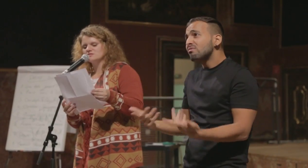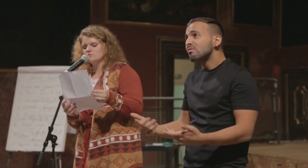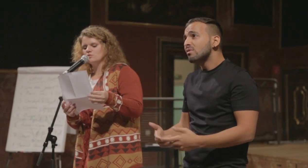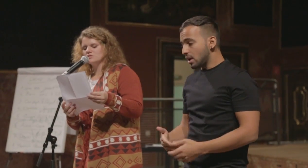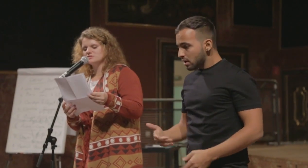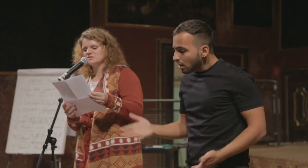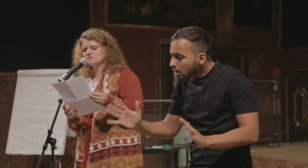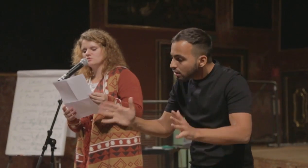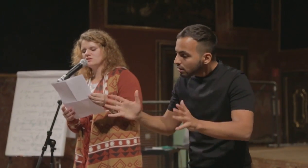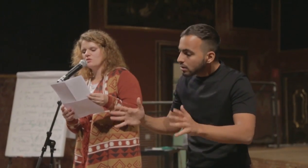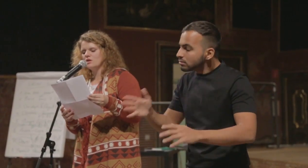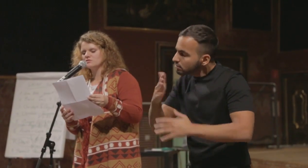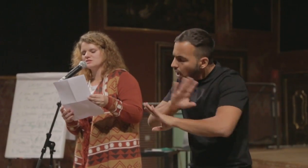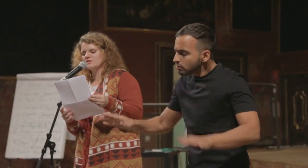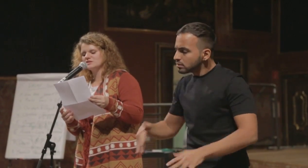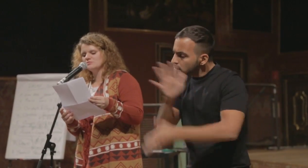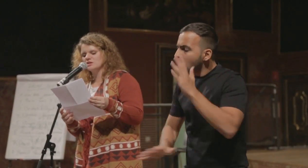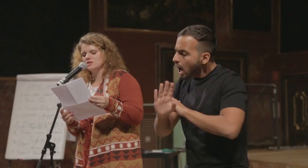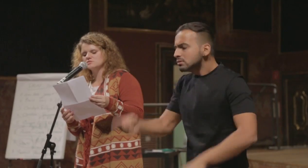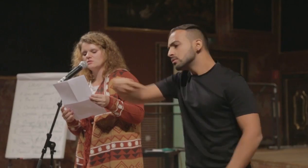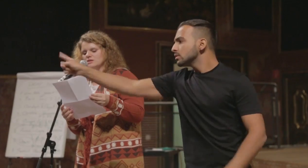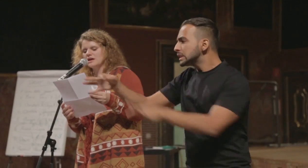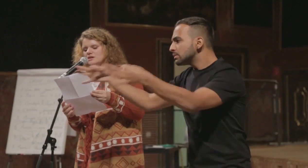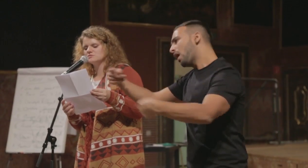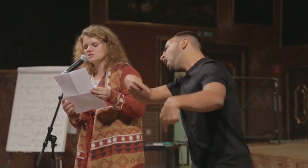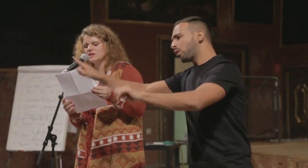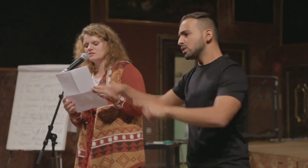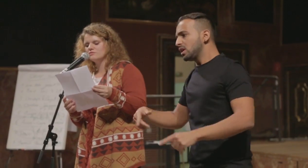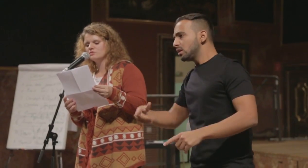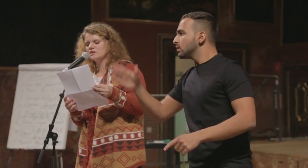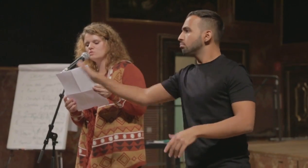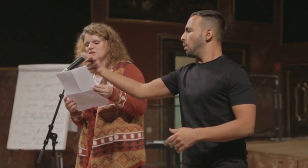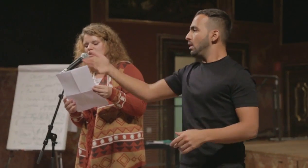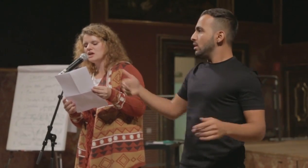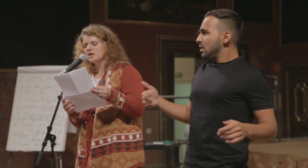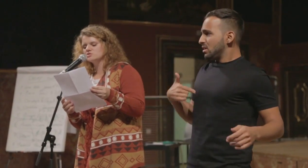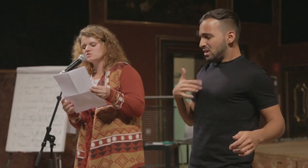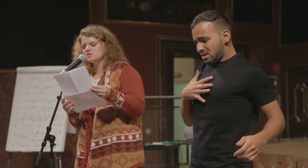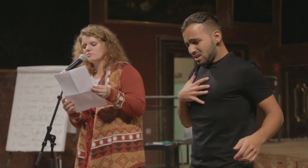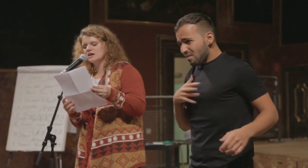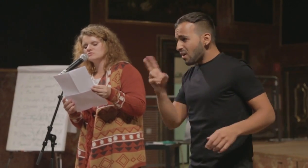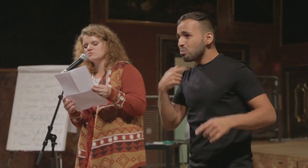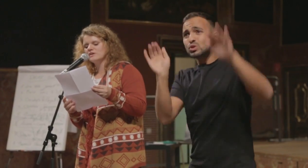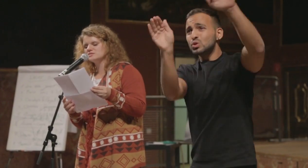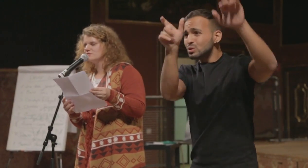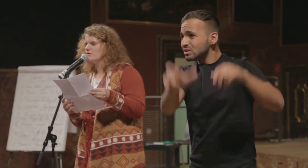nicht müde und dass sich das so nicht gehört und dass sie auf ihr Zimmer gehen soll. Und danach hast du dich schlecht gefühlt, weil du ihn in Schutz genommen hast und du weißt nicht,